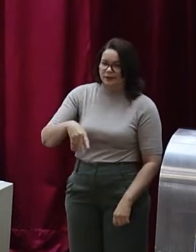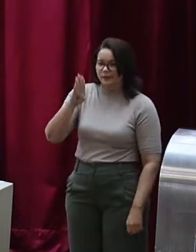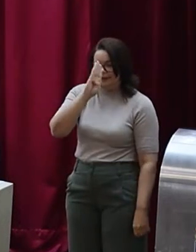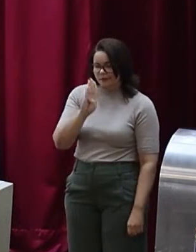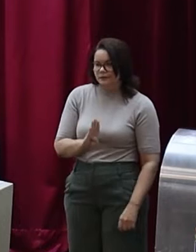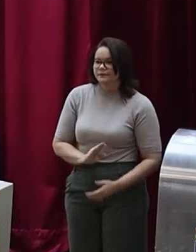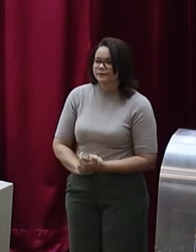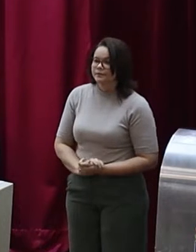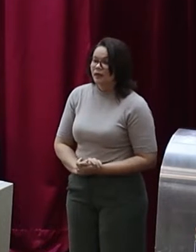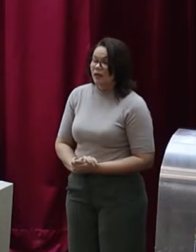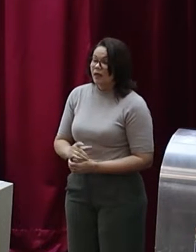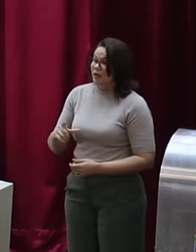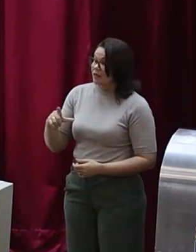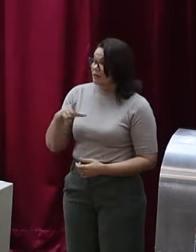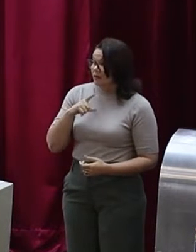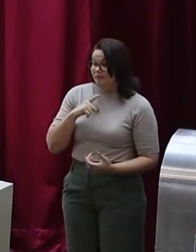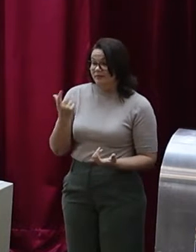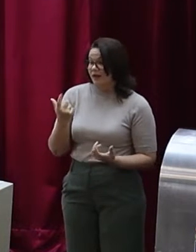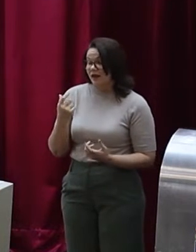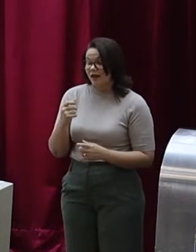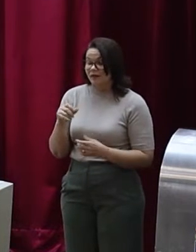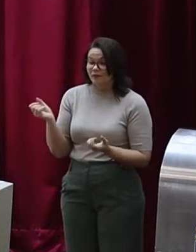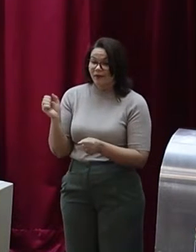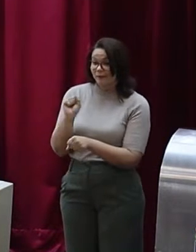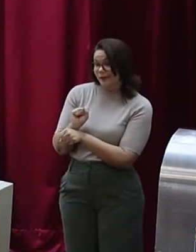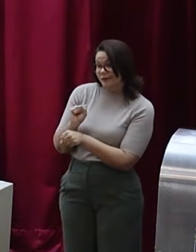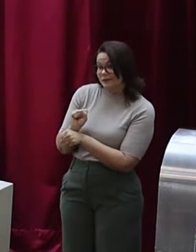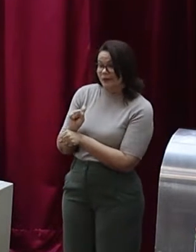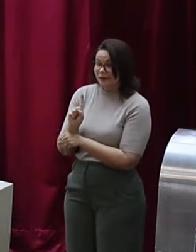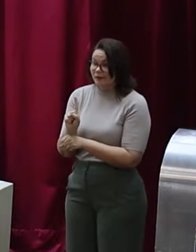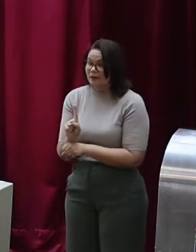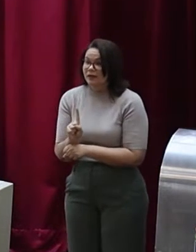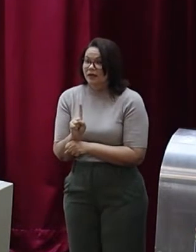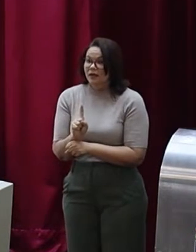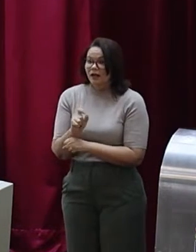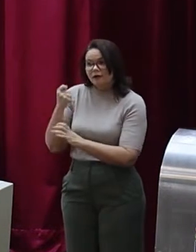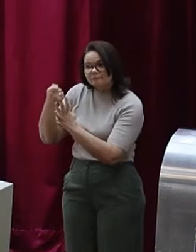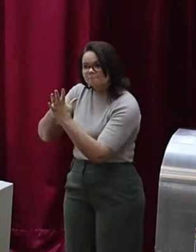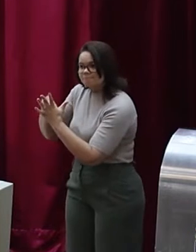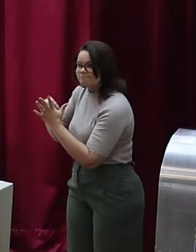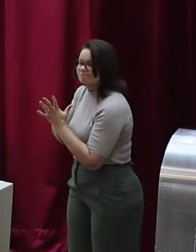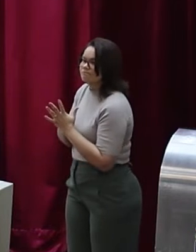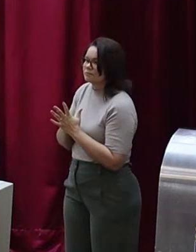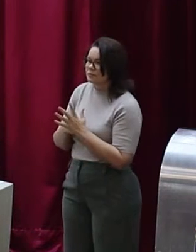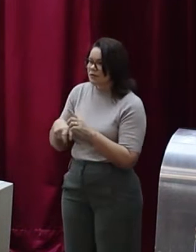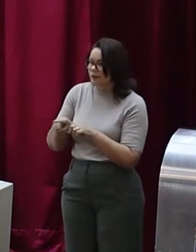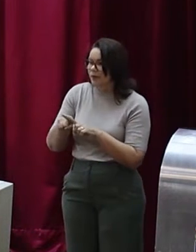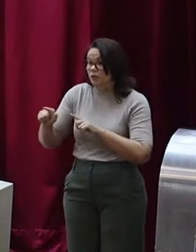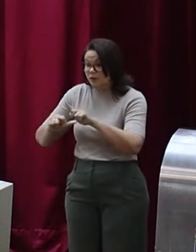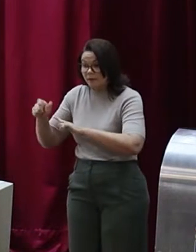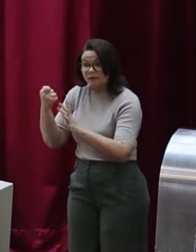formação social não é uma espera passiva, mas é um trabalho ativo, e o trabalho semiótico desses ativistas produz vários efeitos,